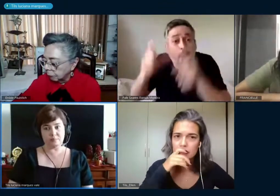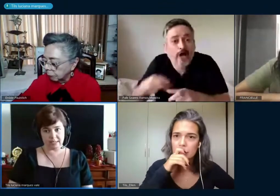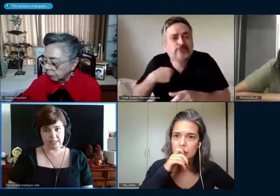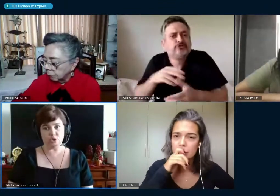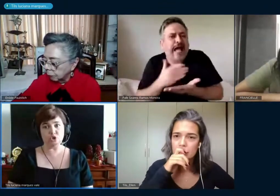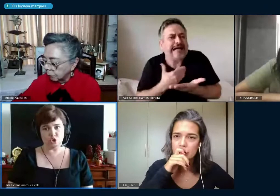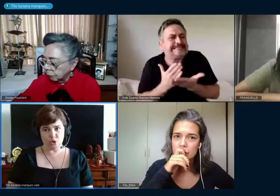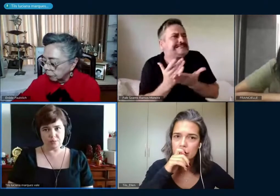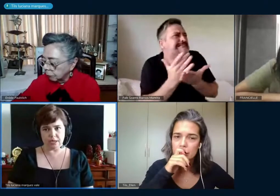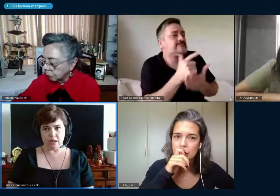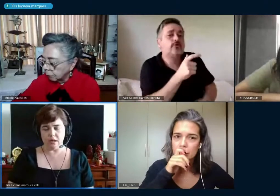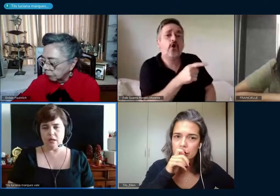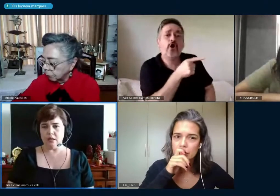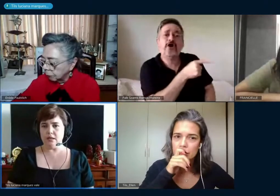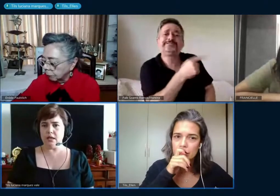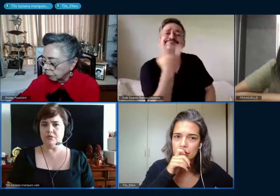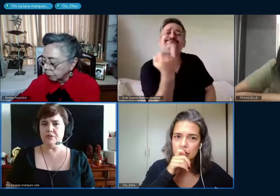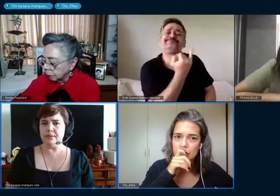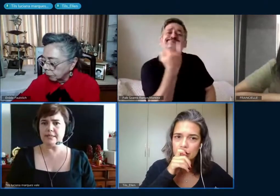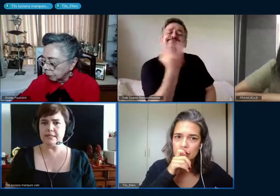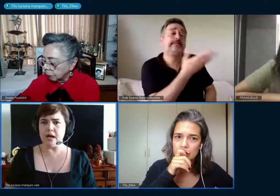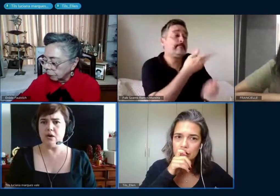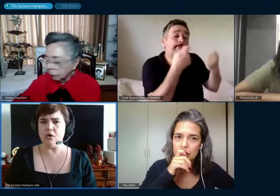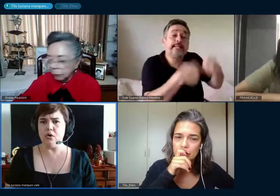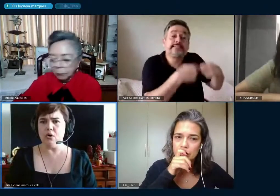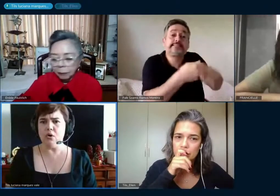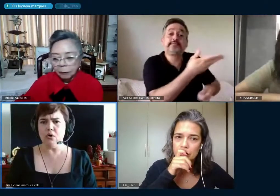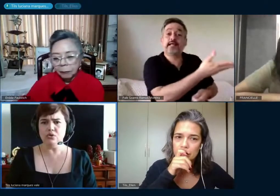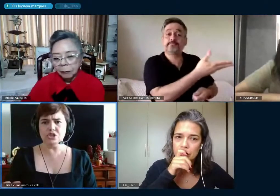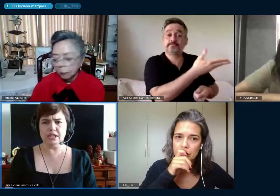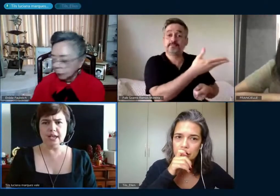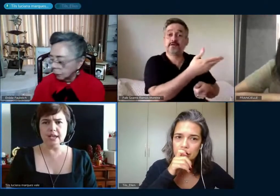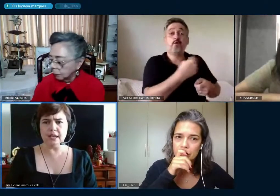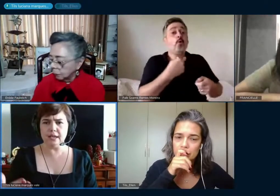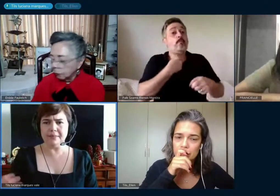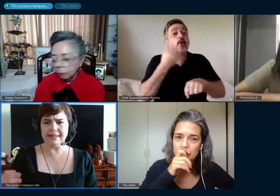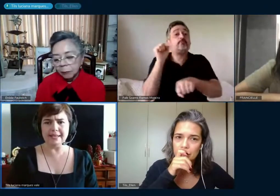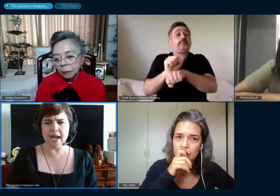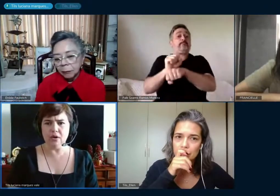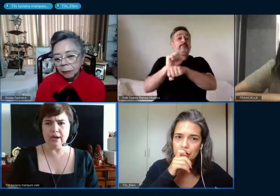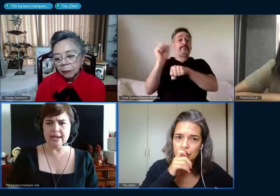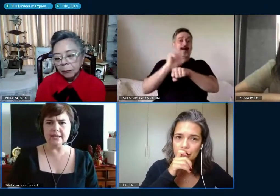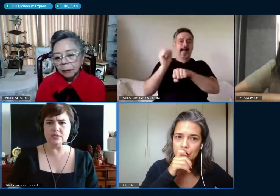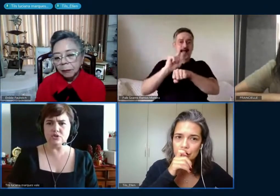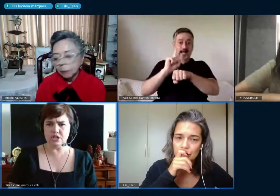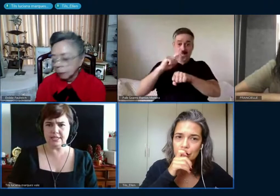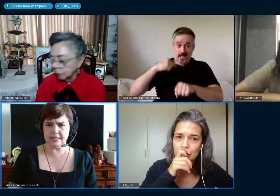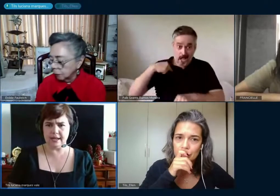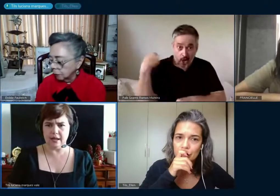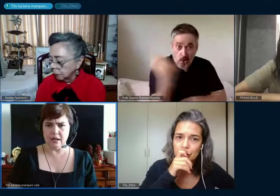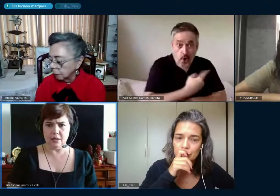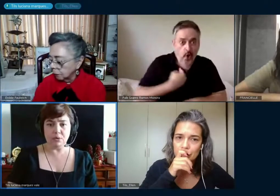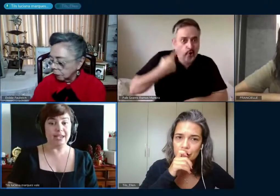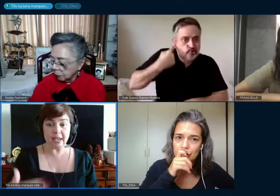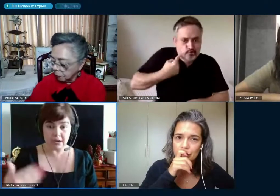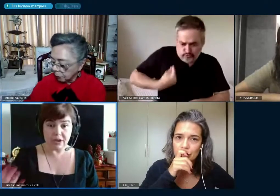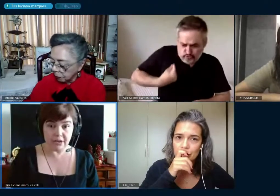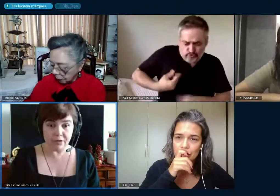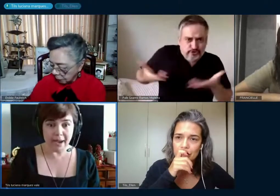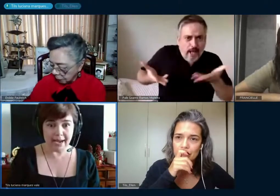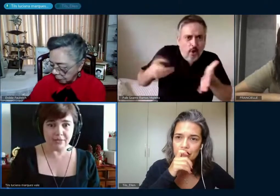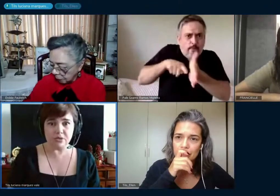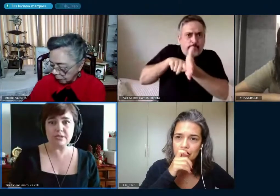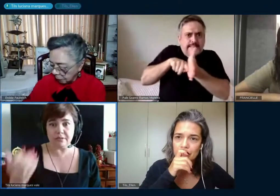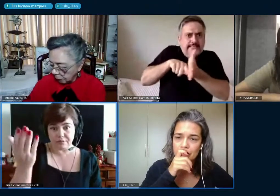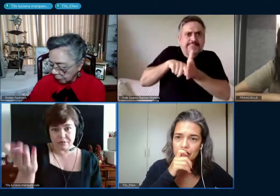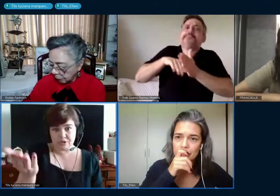pesquisas pesquisou sobre, e aí eu fui pesquisar onde tem, que material é esse, onde ele está, por que ele